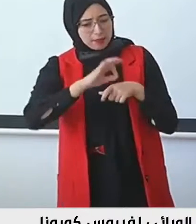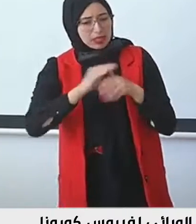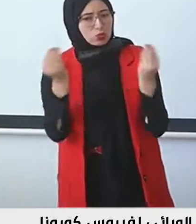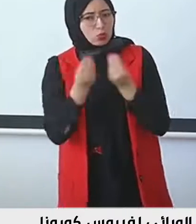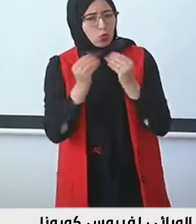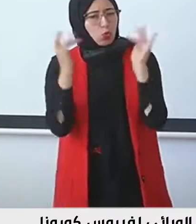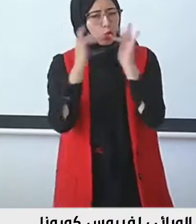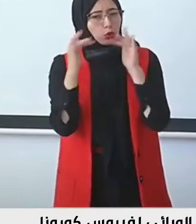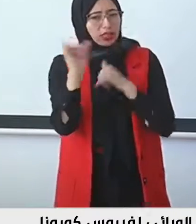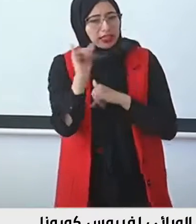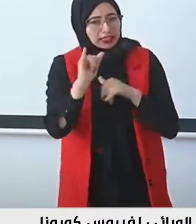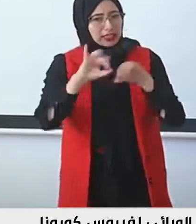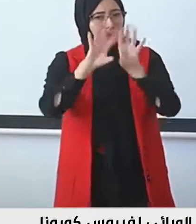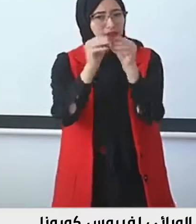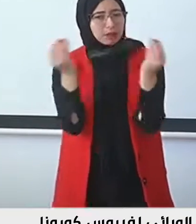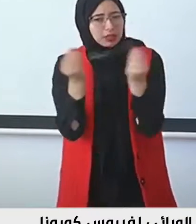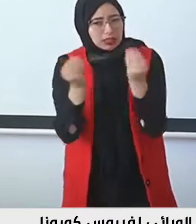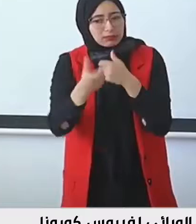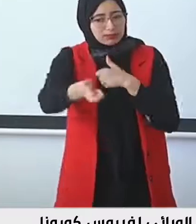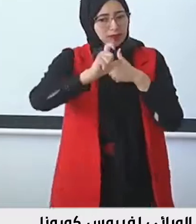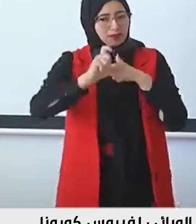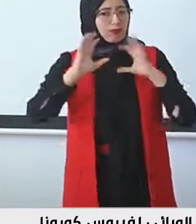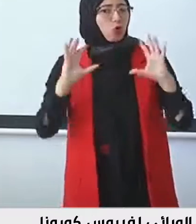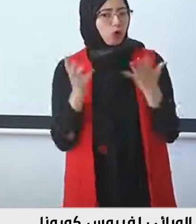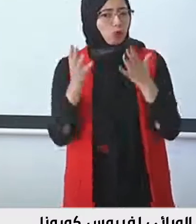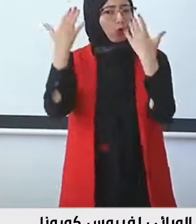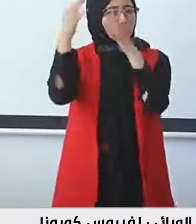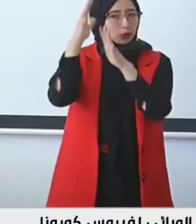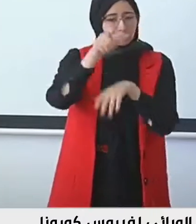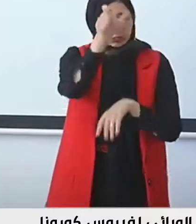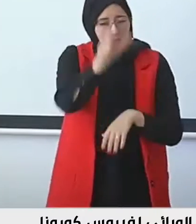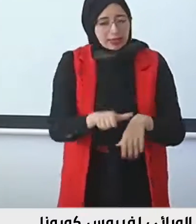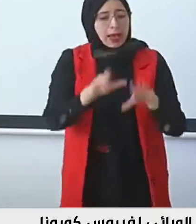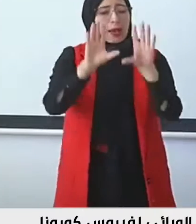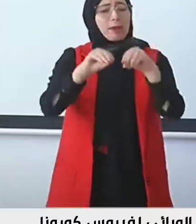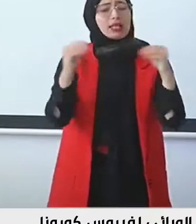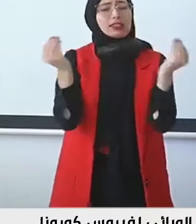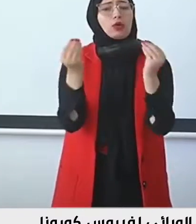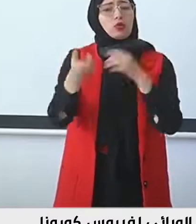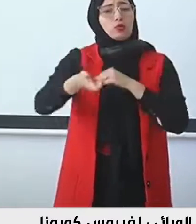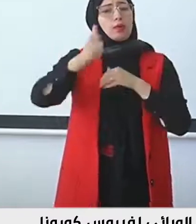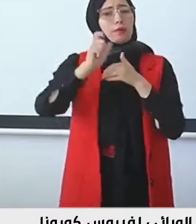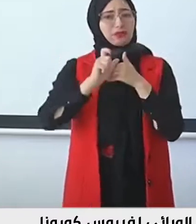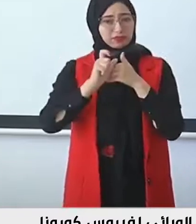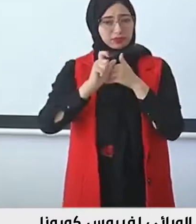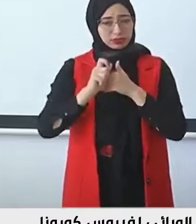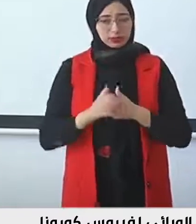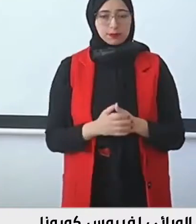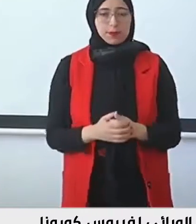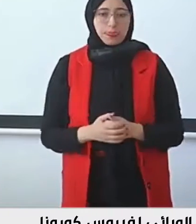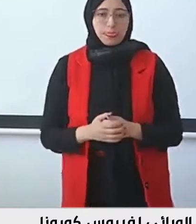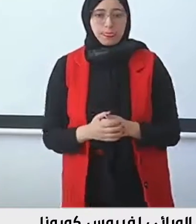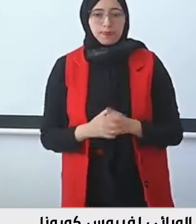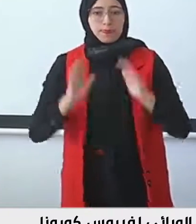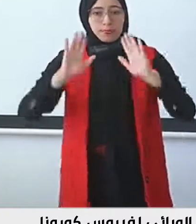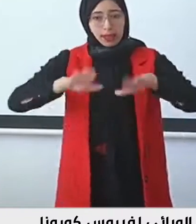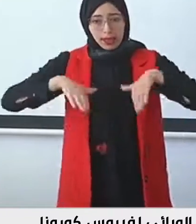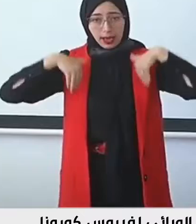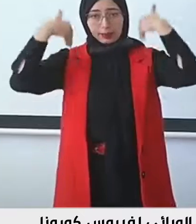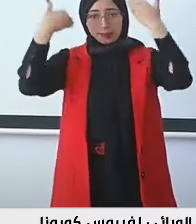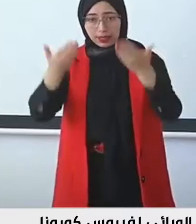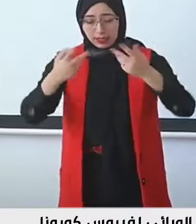الكامله حول الحالات وطرق العدوى نتاعها ومكان العدوى، واللي هو من بعد يتم نشرهم